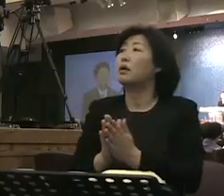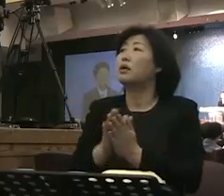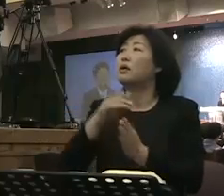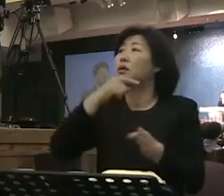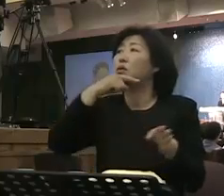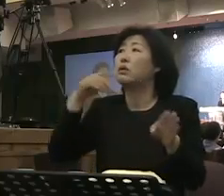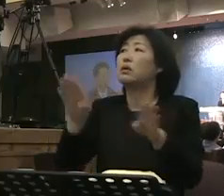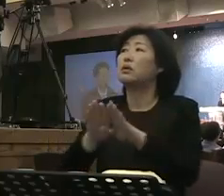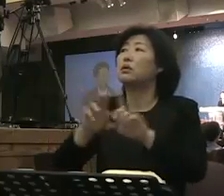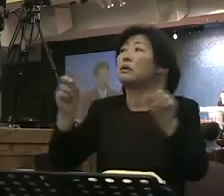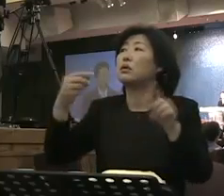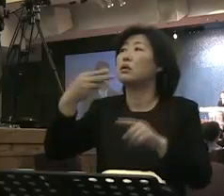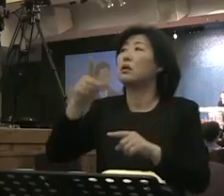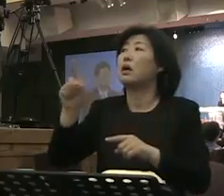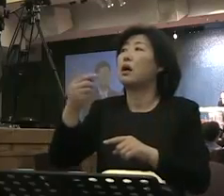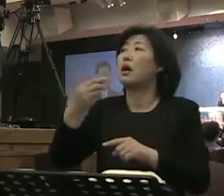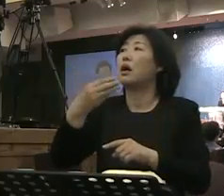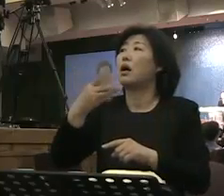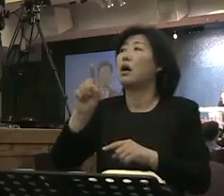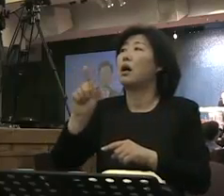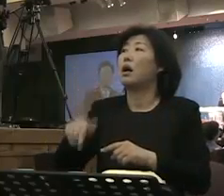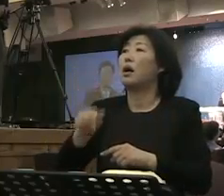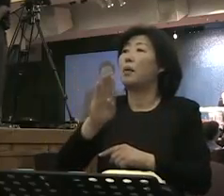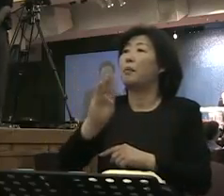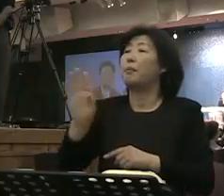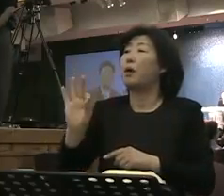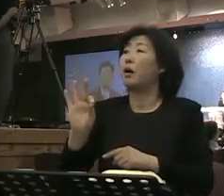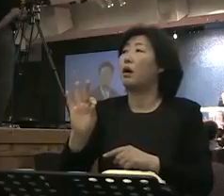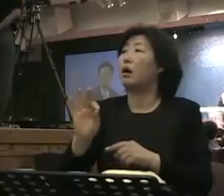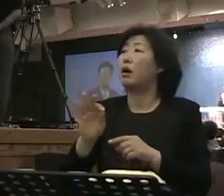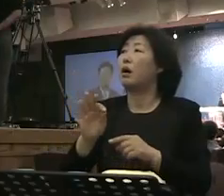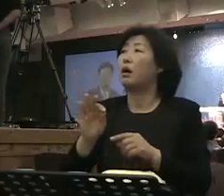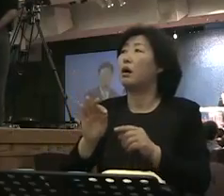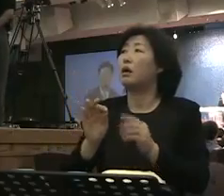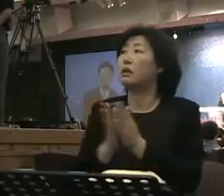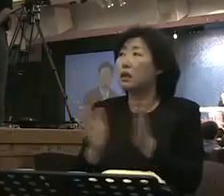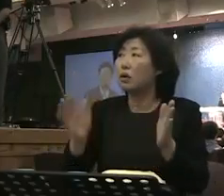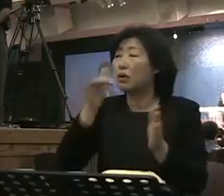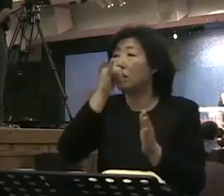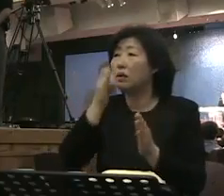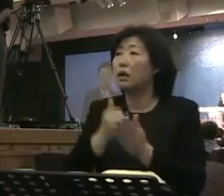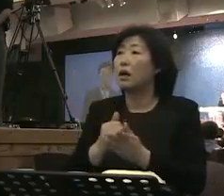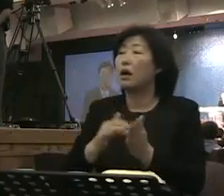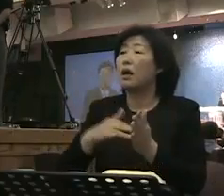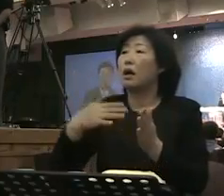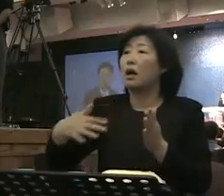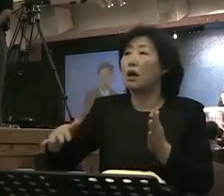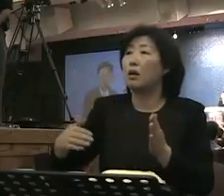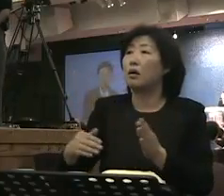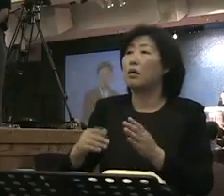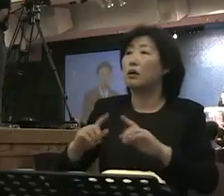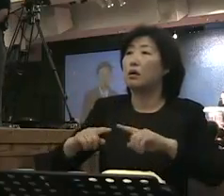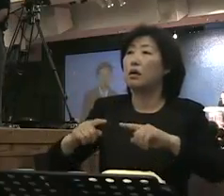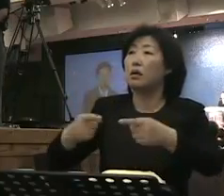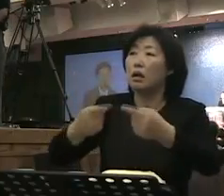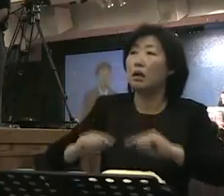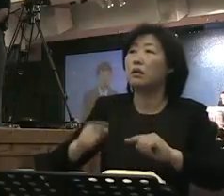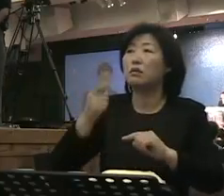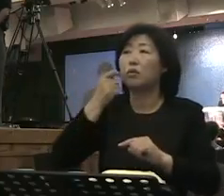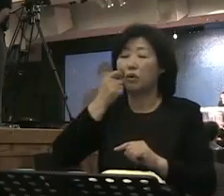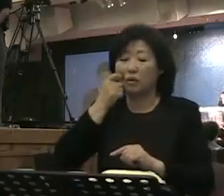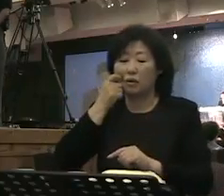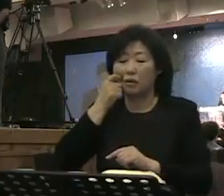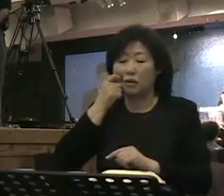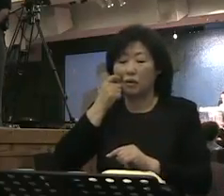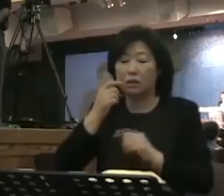위해서 주일 다락방이 진행이 되고 있는데요. 주일 다락방 아직 잘 모르시고 참여 못하시는 분들이 좀 있는 것